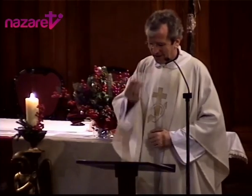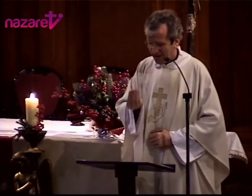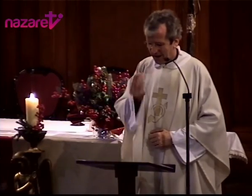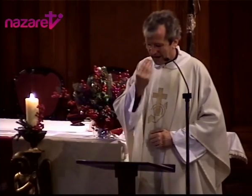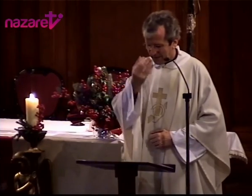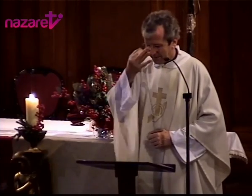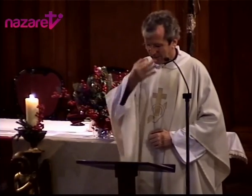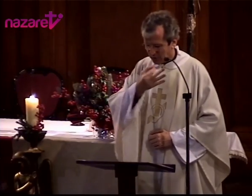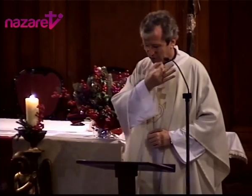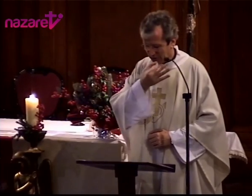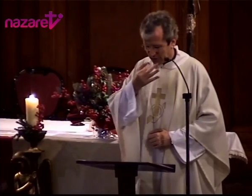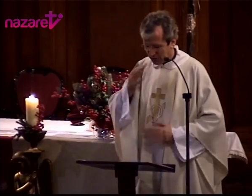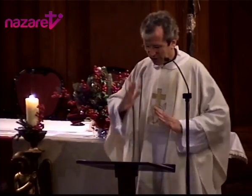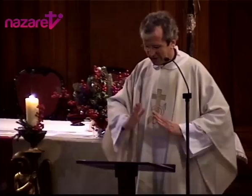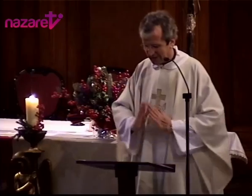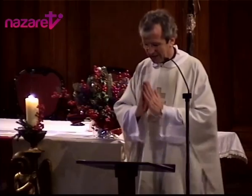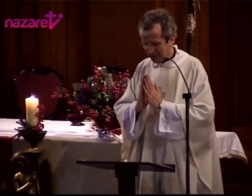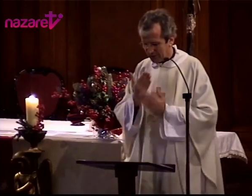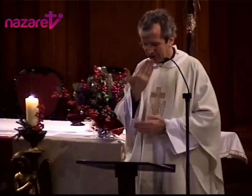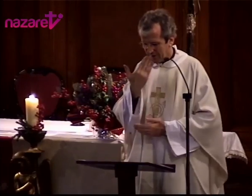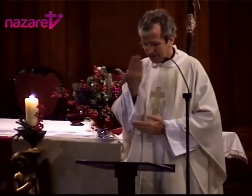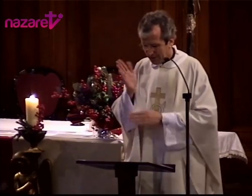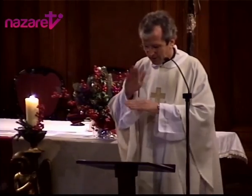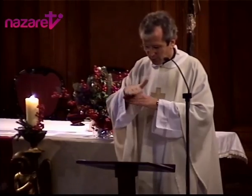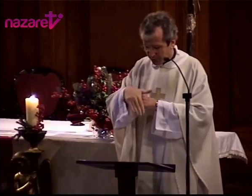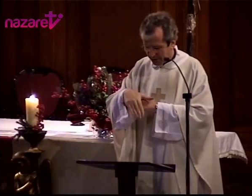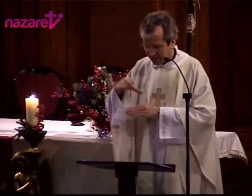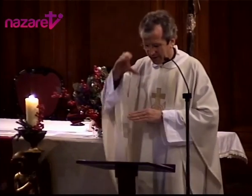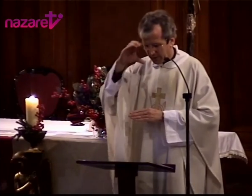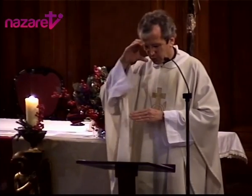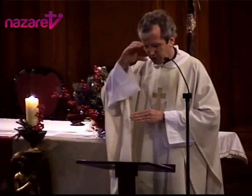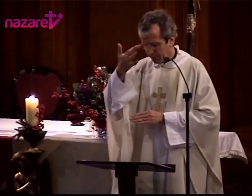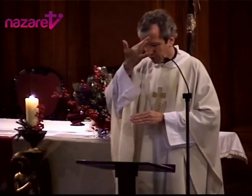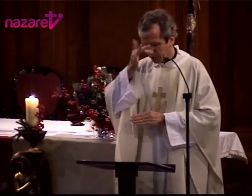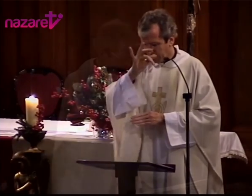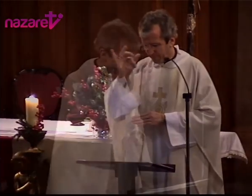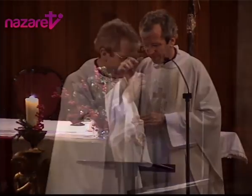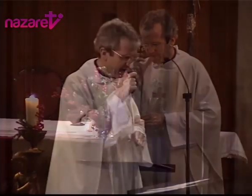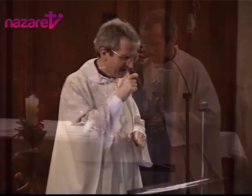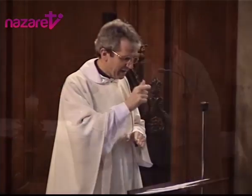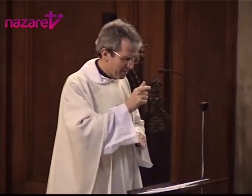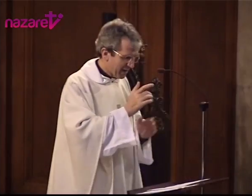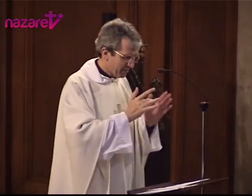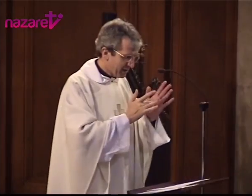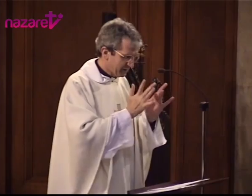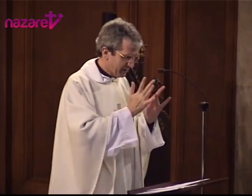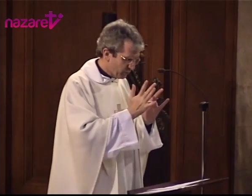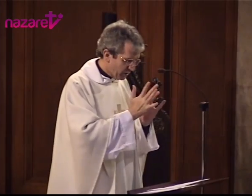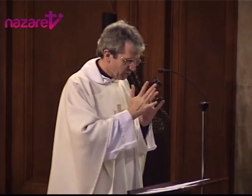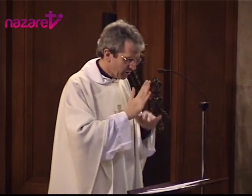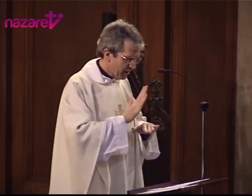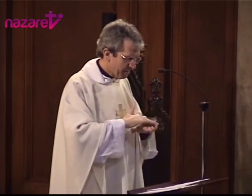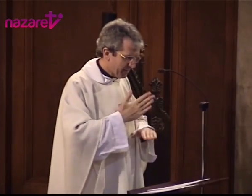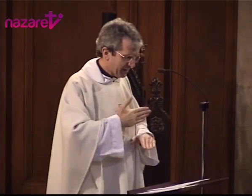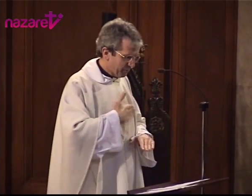Señor, alimentados con estos dones santos, te pedimos humildemente que escuchemos con fe la palabra de tu